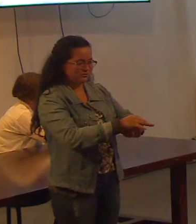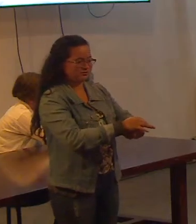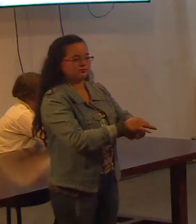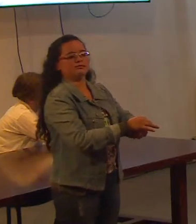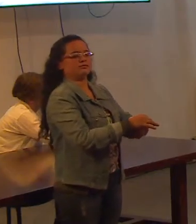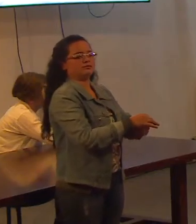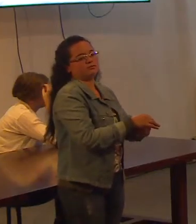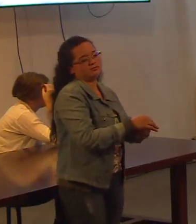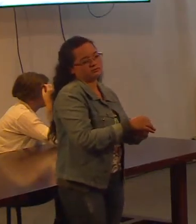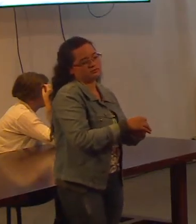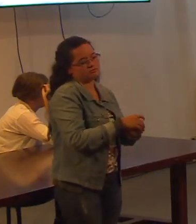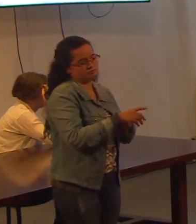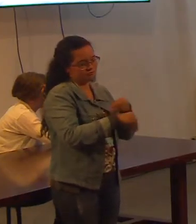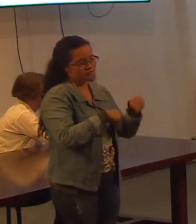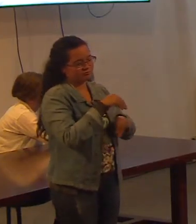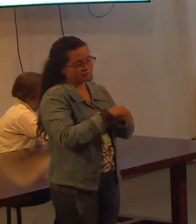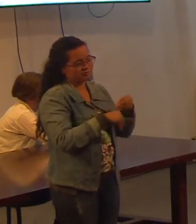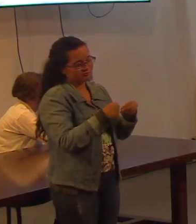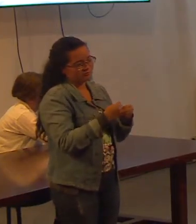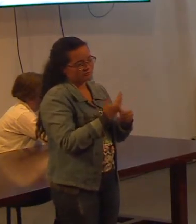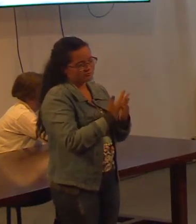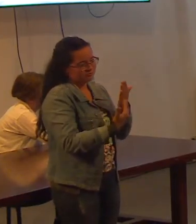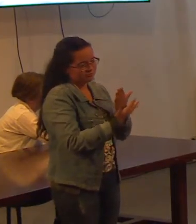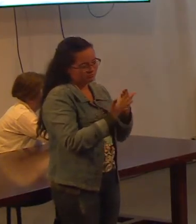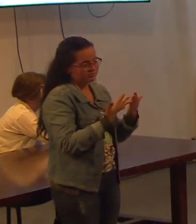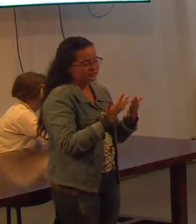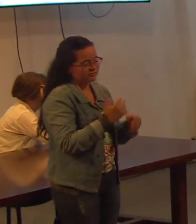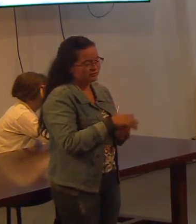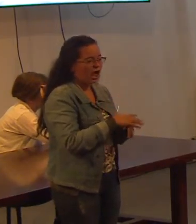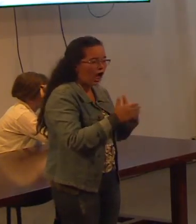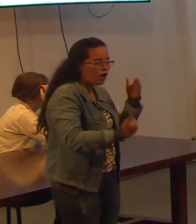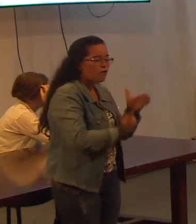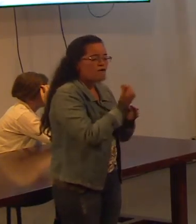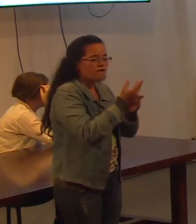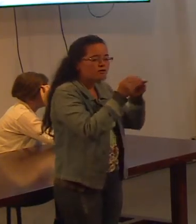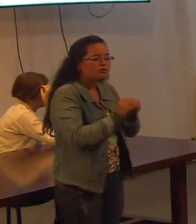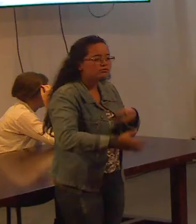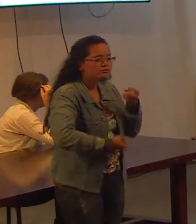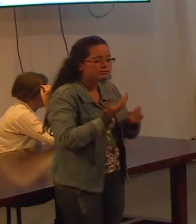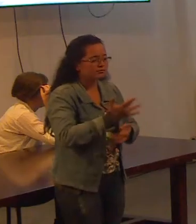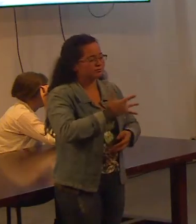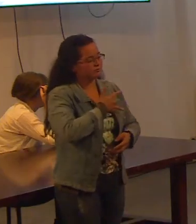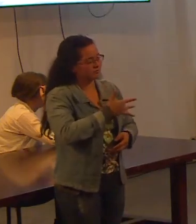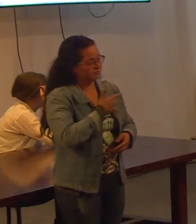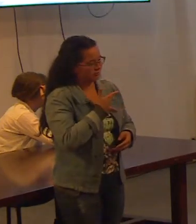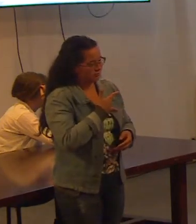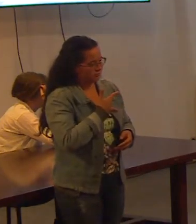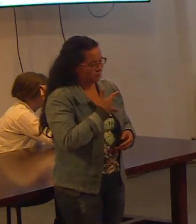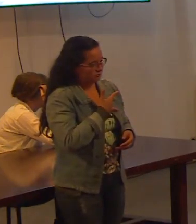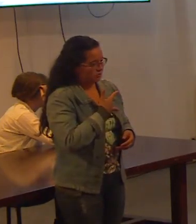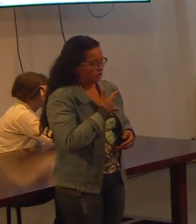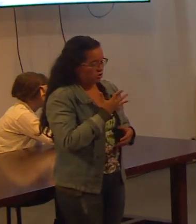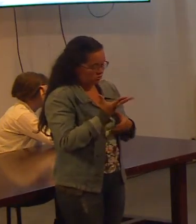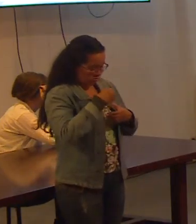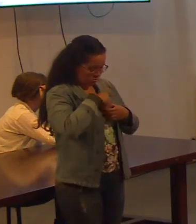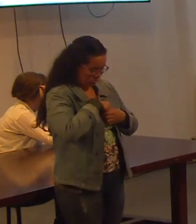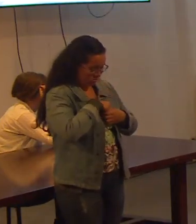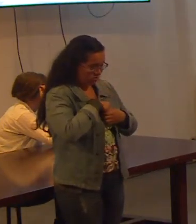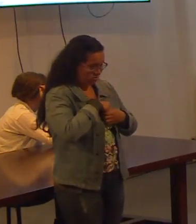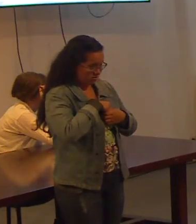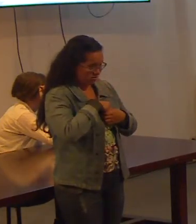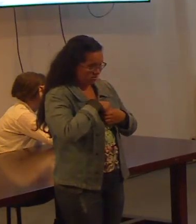nuevas formas de hacer, esas nuevas formas de expresar, esas nuevas formas de sentir que no solo van desde la parte intrínseca y